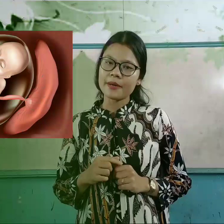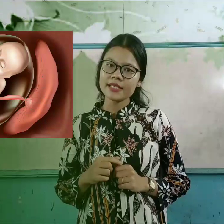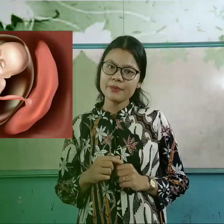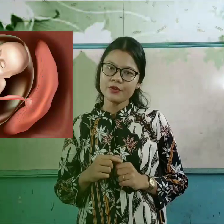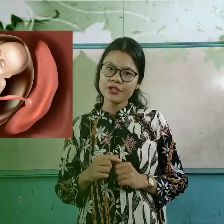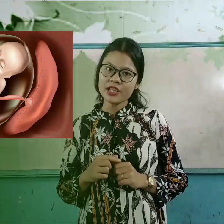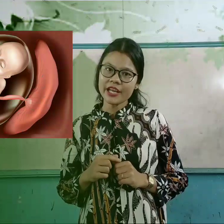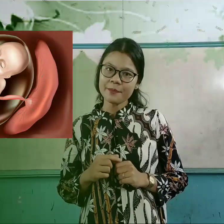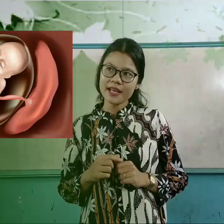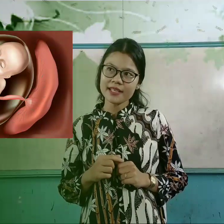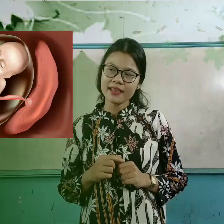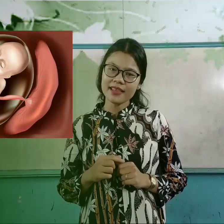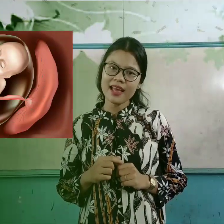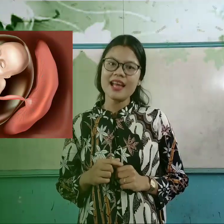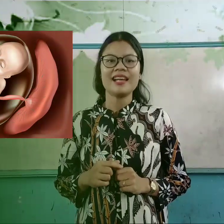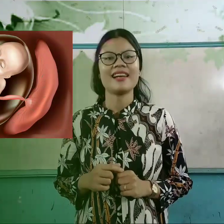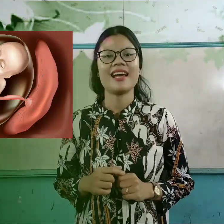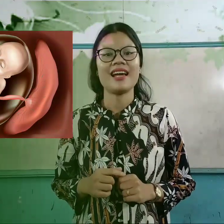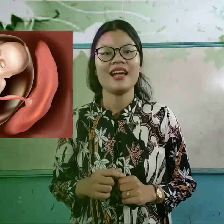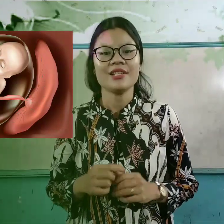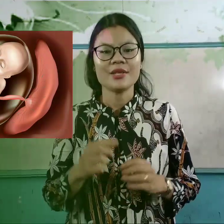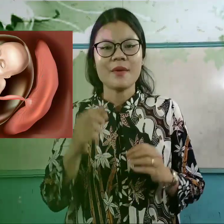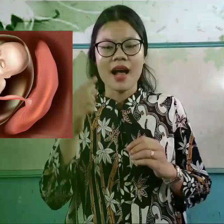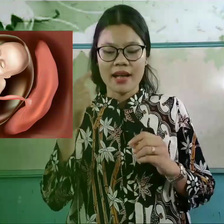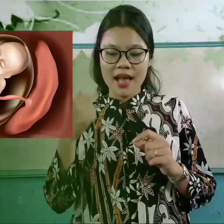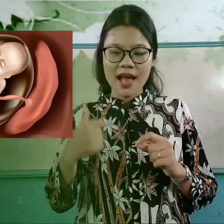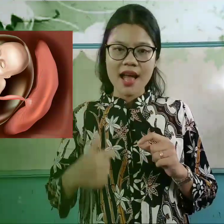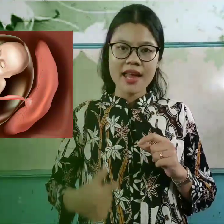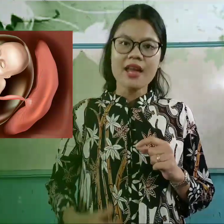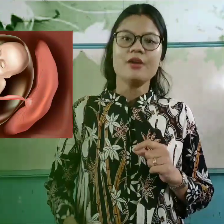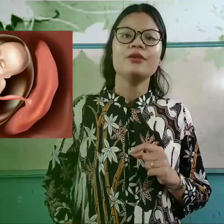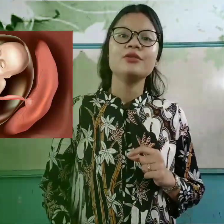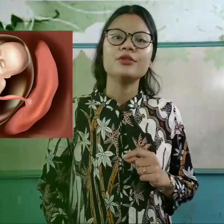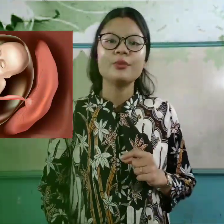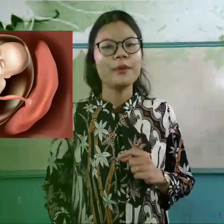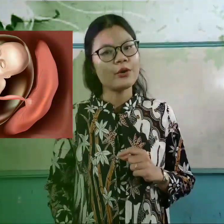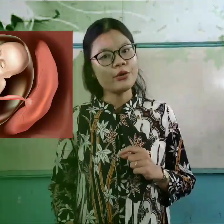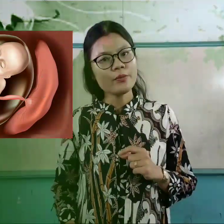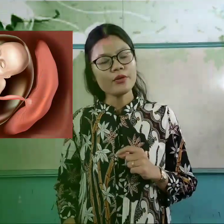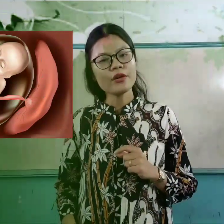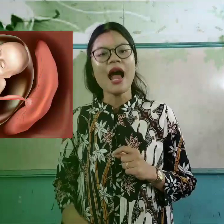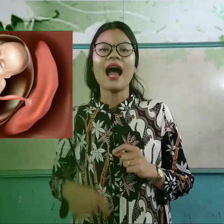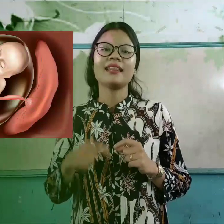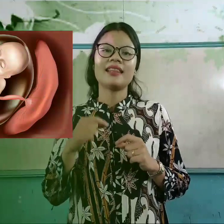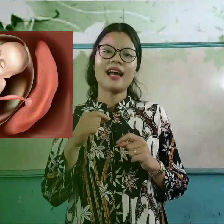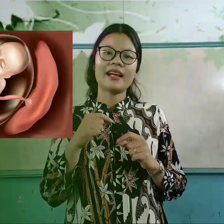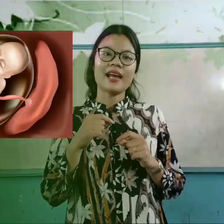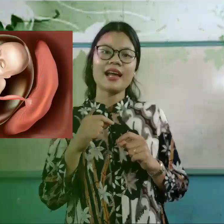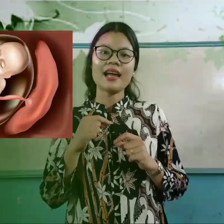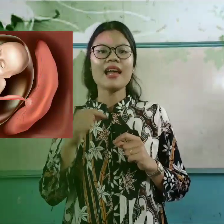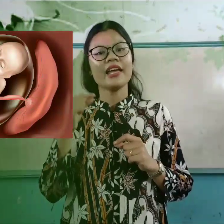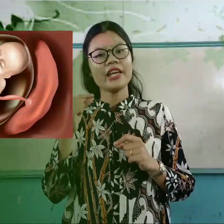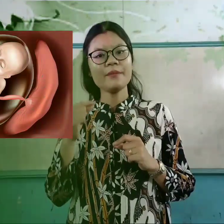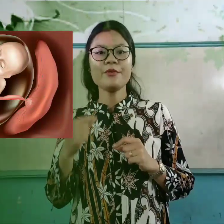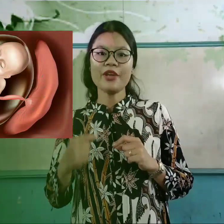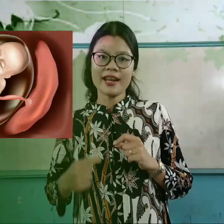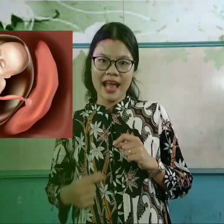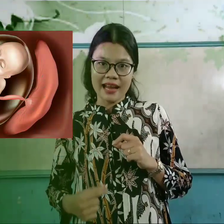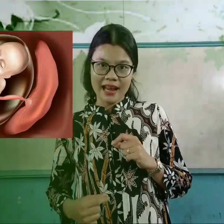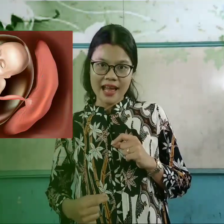sih fungsi dari plasenta? Nah, sebagai untuk penghubung antara ibu dan